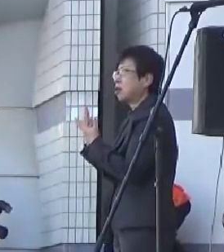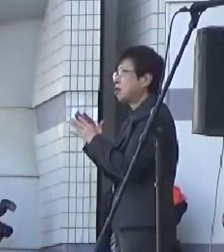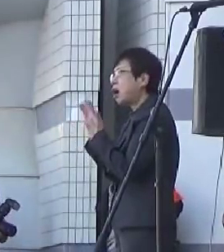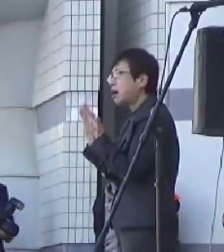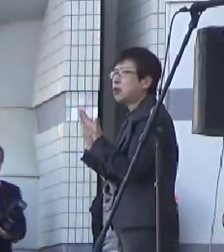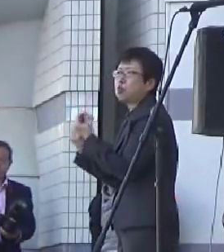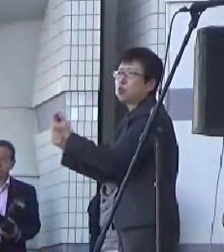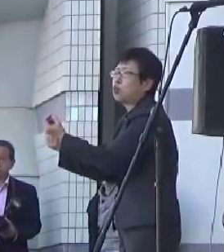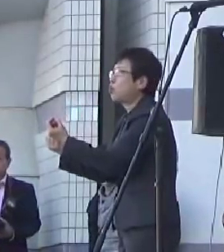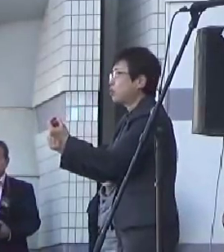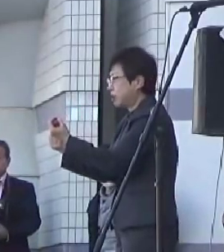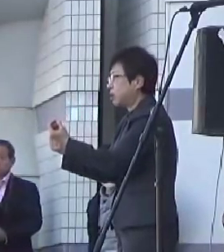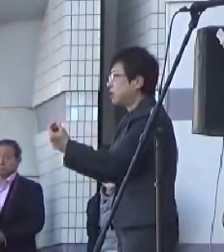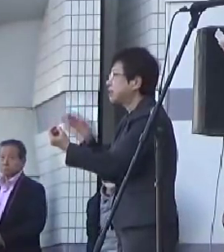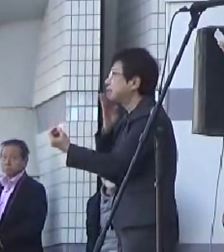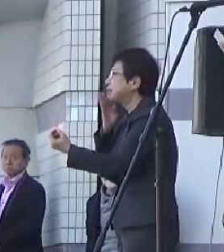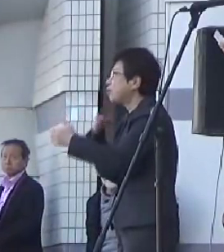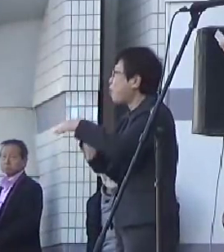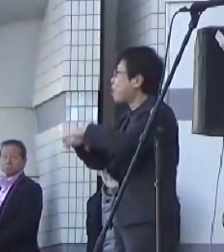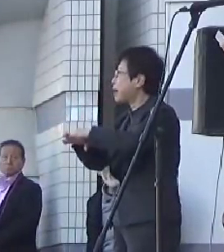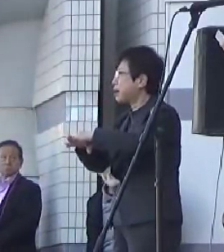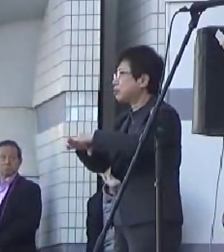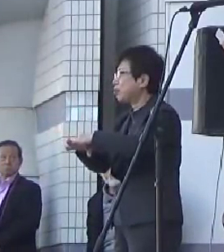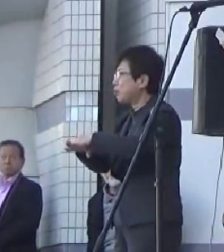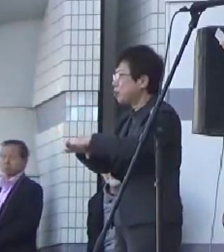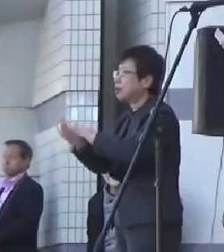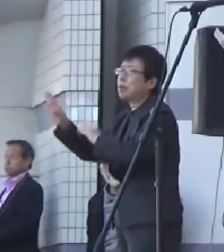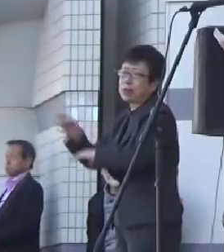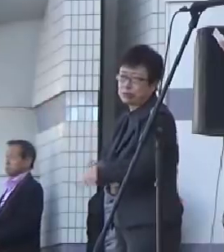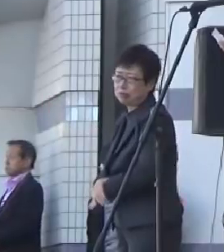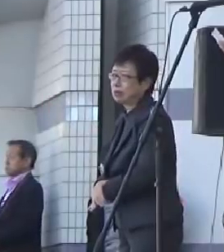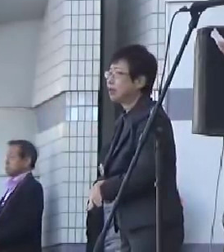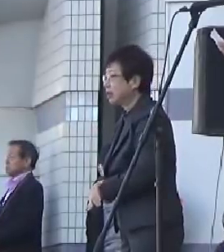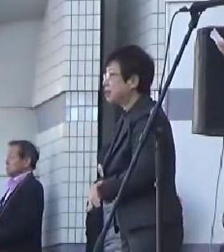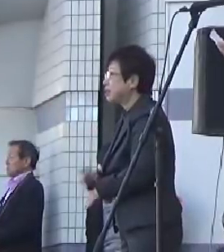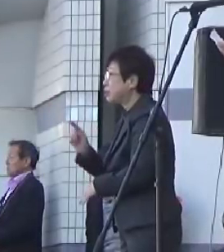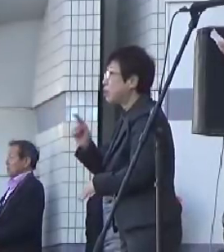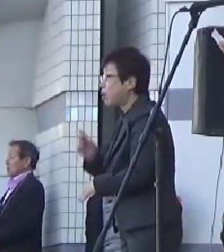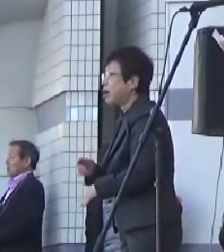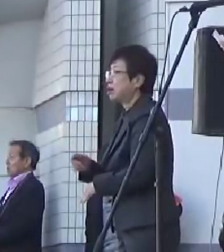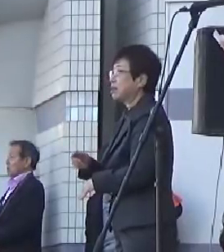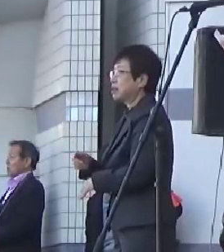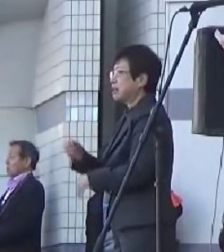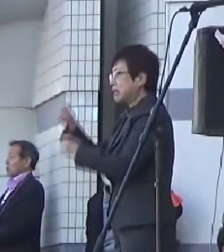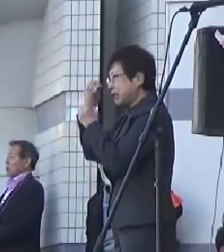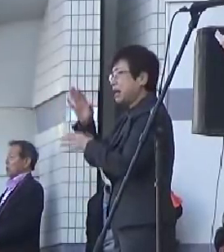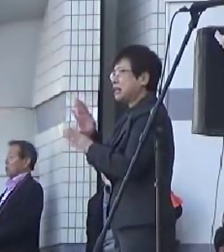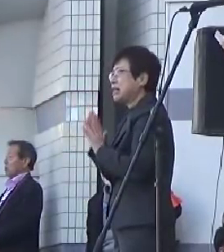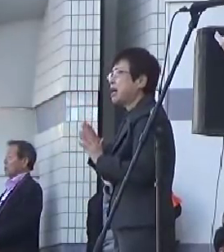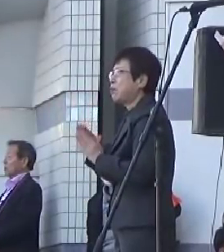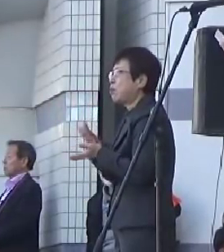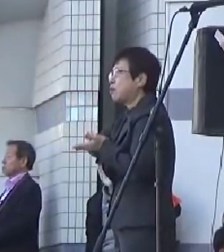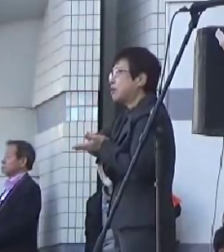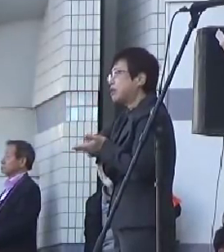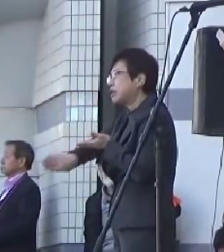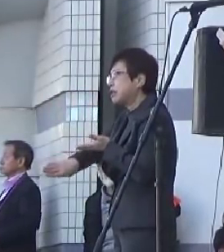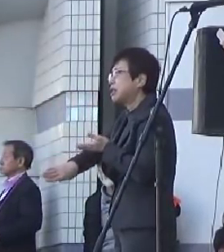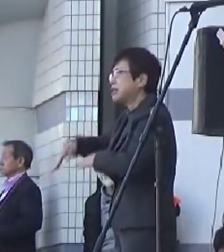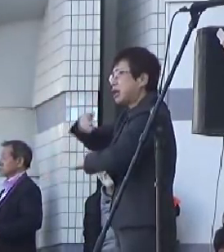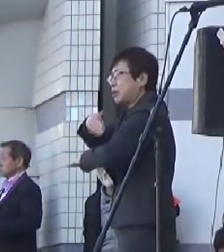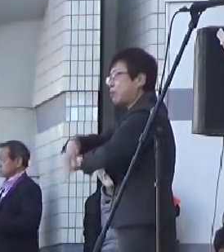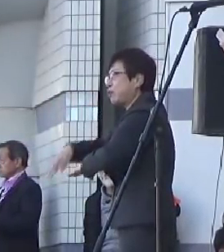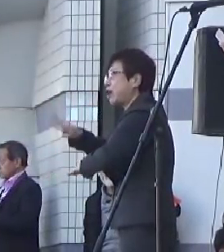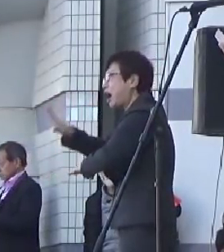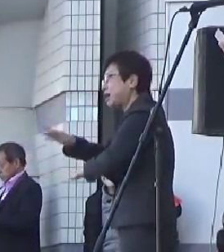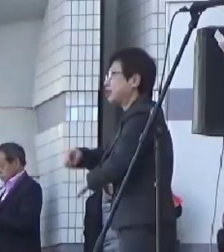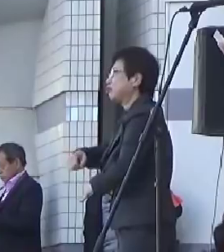ように全ての事実を覆い隠そうとしています。そのことは被災者を傷つけるものであり、断じ